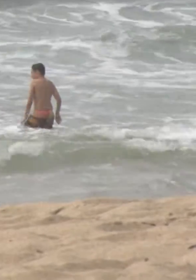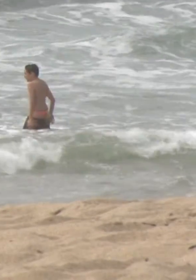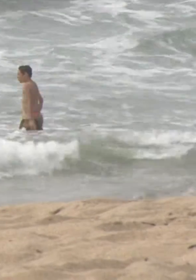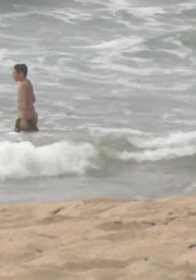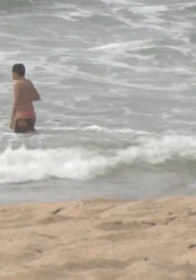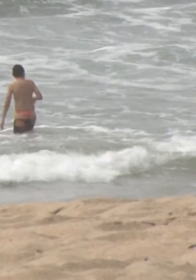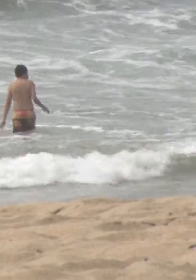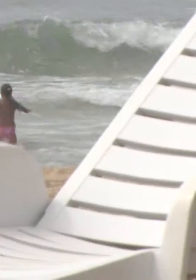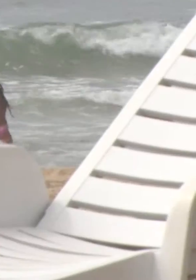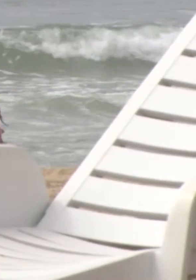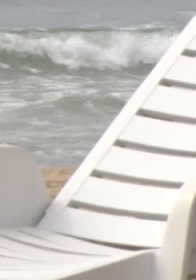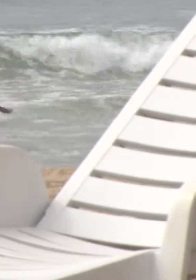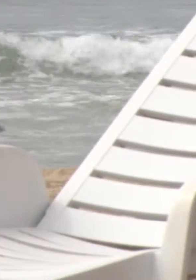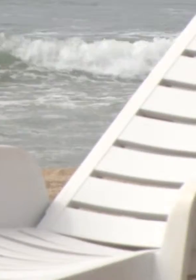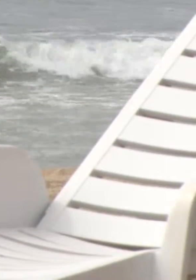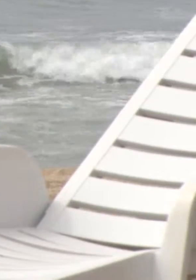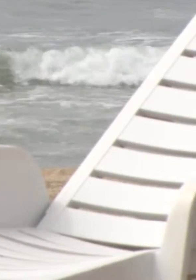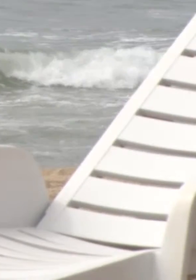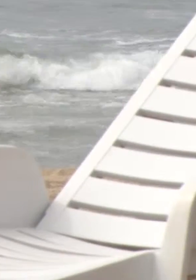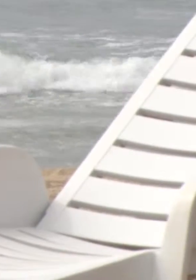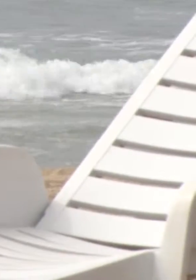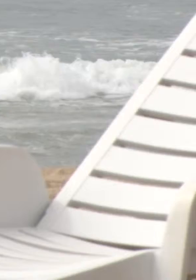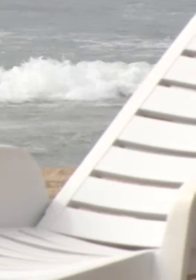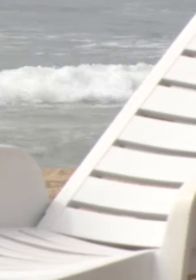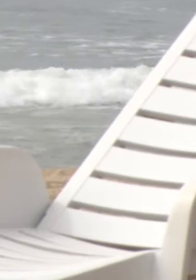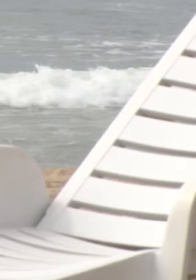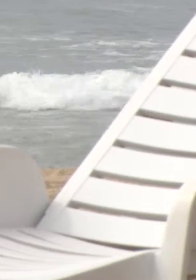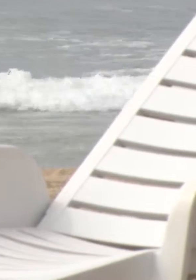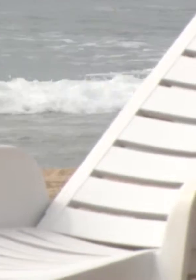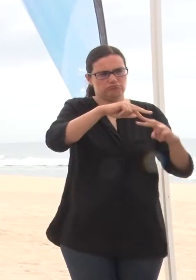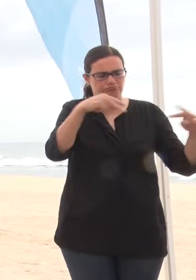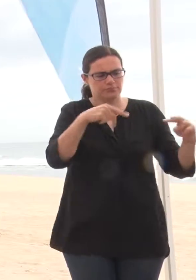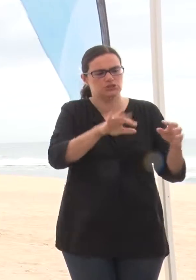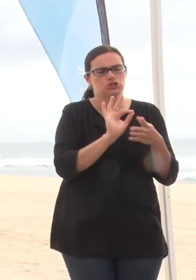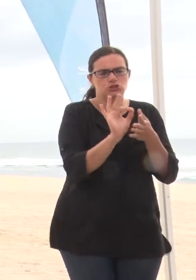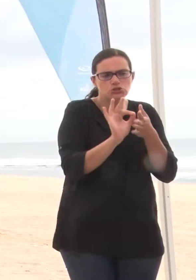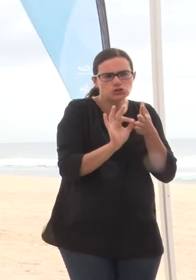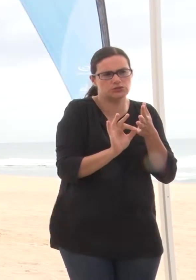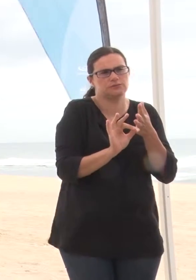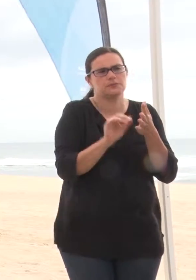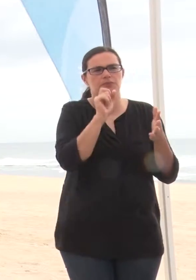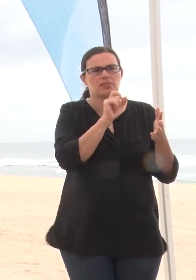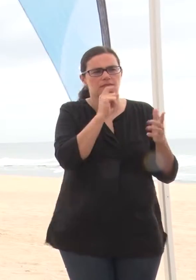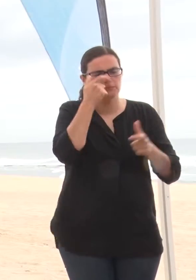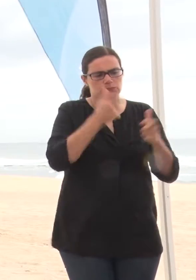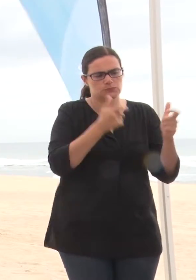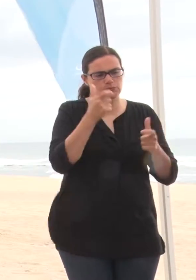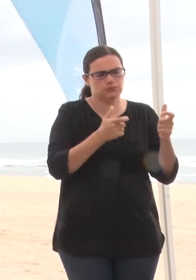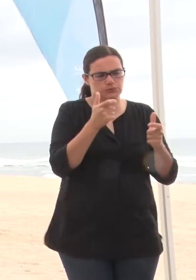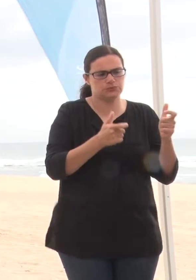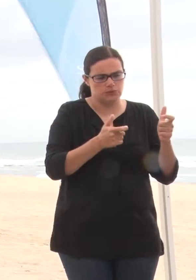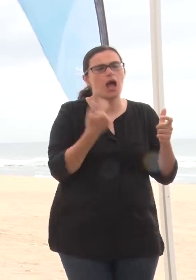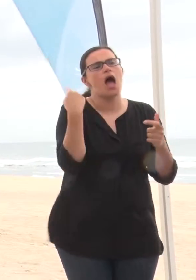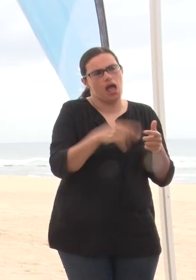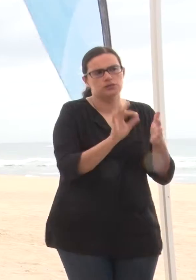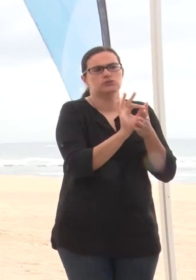Mais para todas as crianças do Conselho que o possam aceder, mas depois com especificidades também para aqueles cidadãos que têm